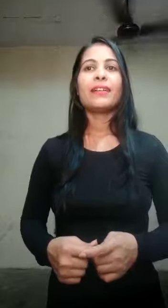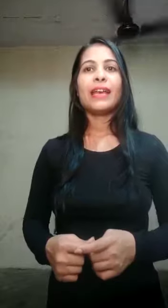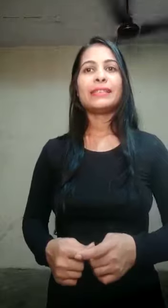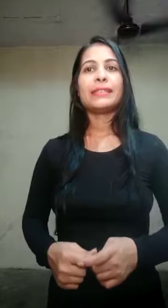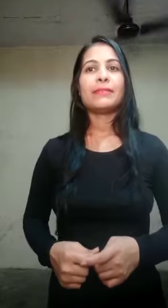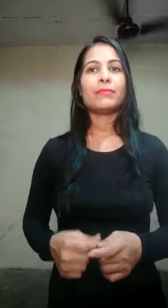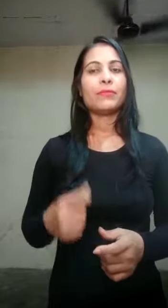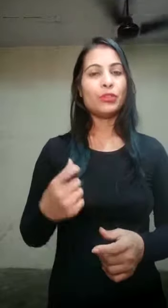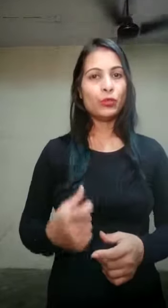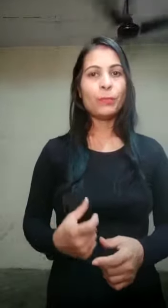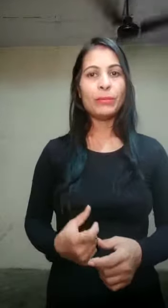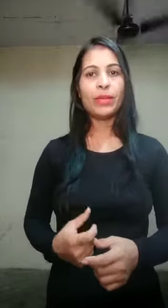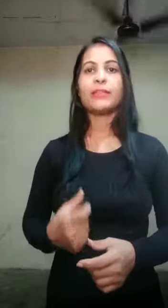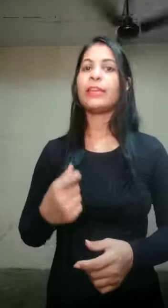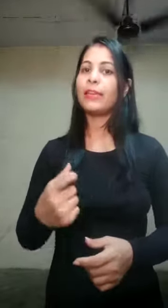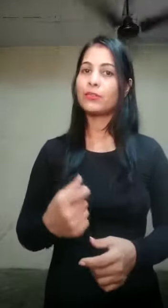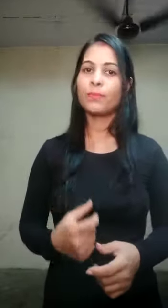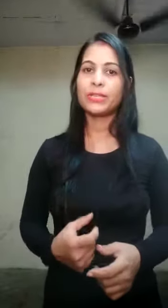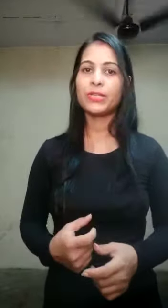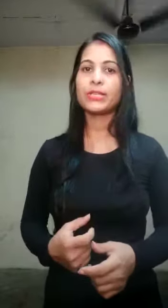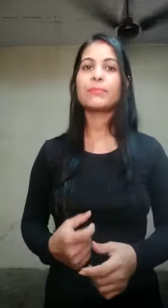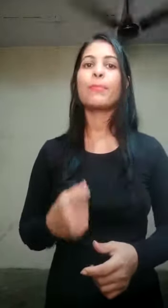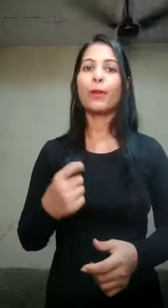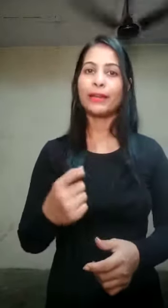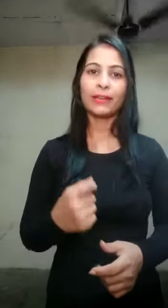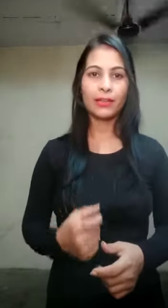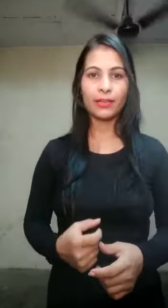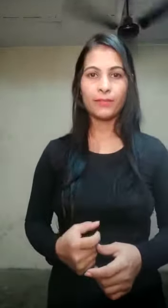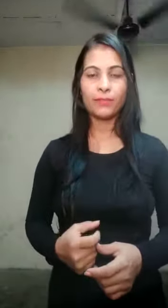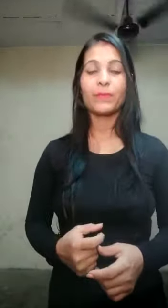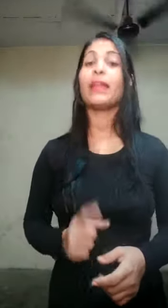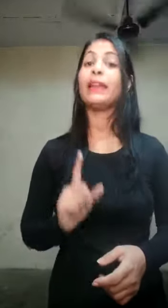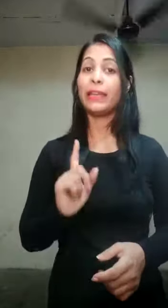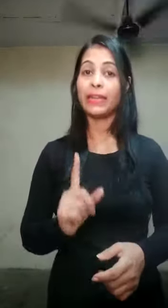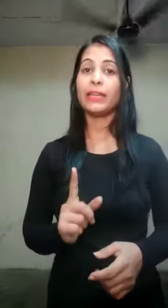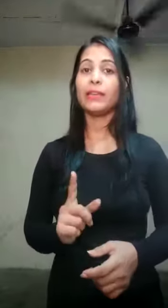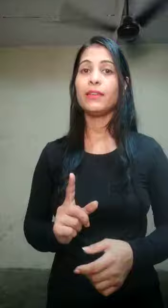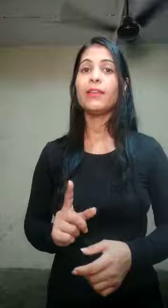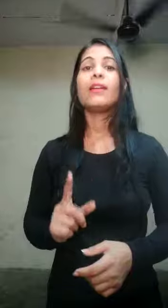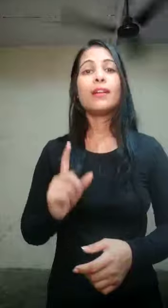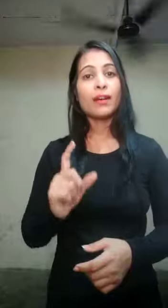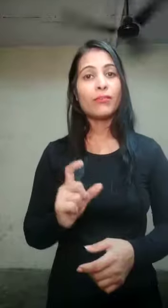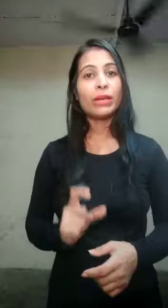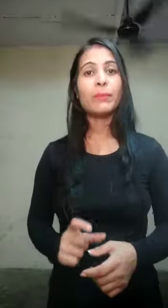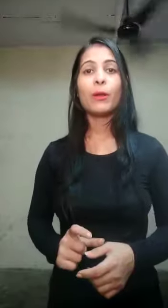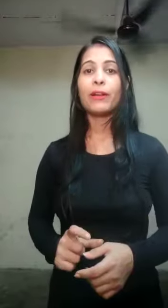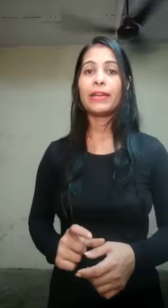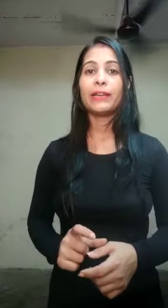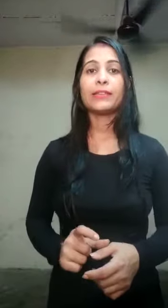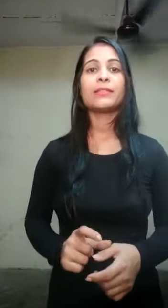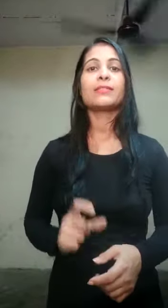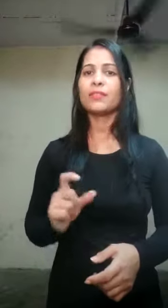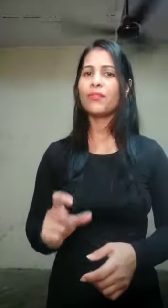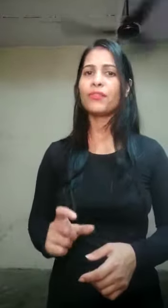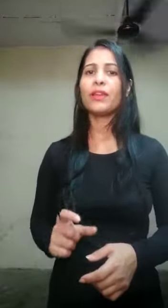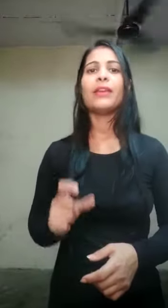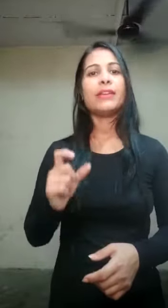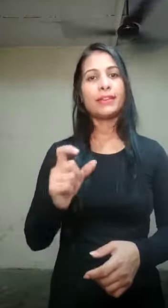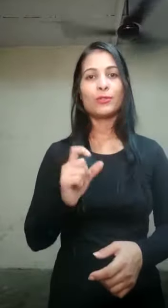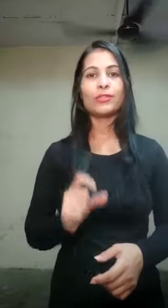गाइज, यूपी में 1325 पॉलिटेक्निक है, लेकिन गवर्नमेंट पॉलिटेक्निक्स सिर्फ